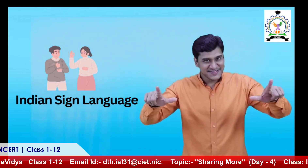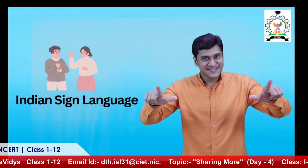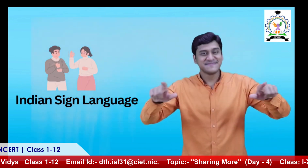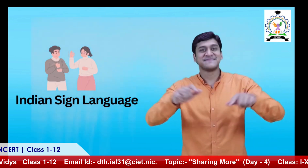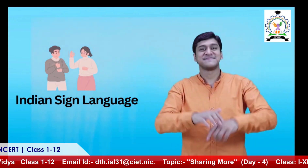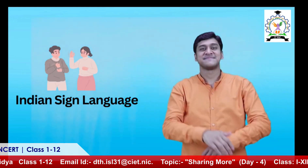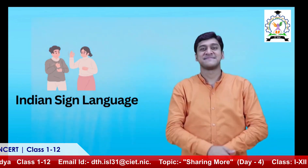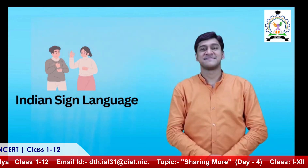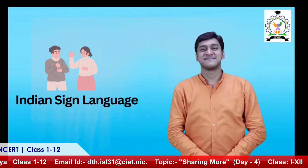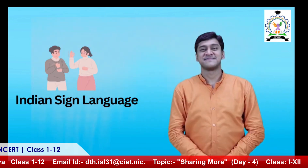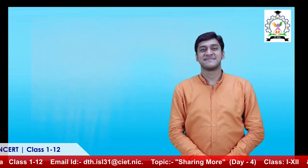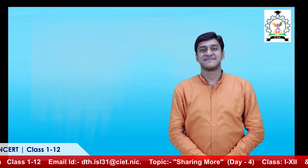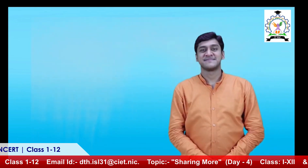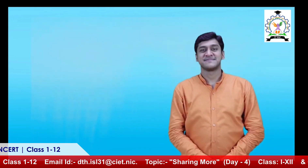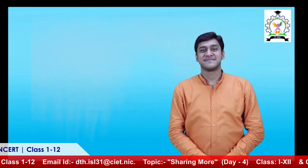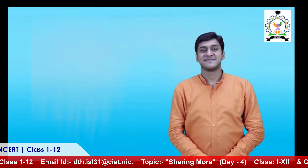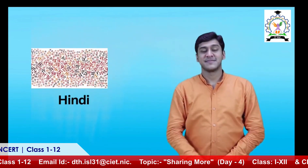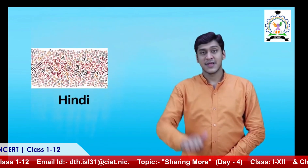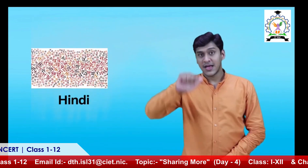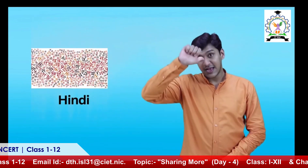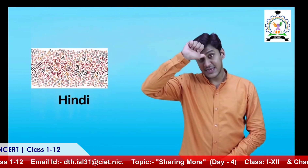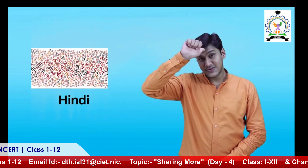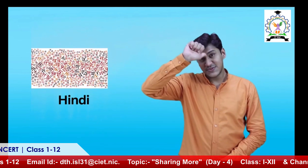भारतीय सांकेतिक भाषा।